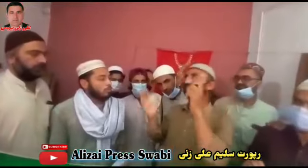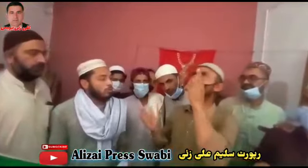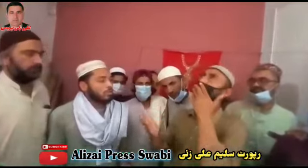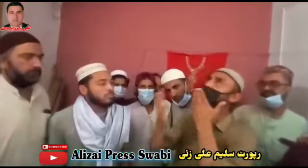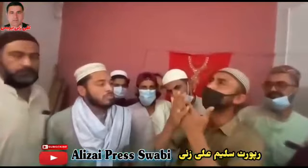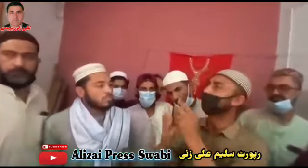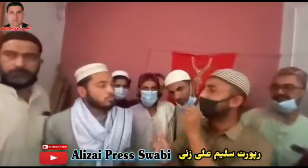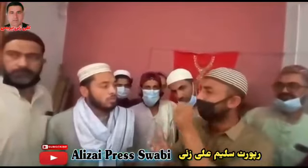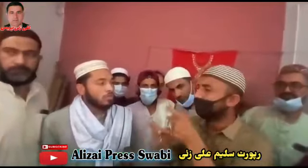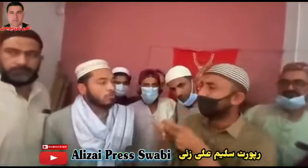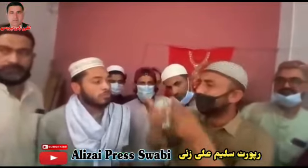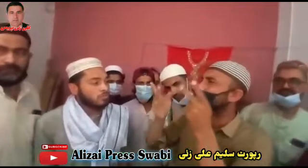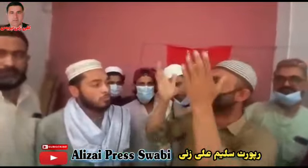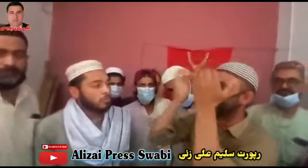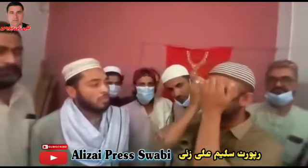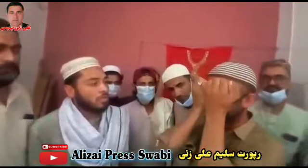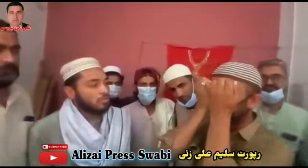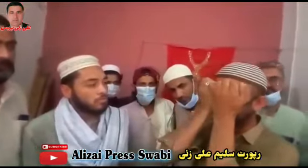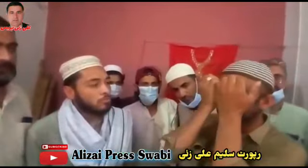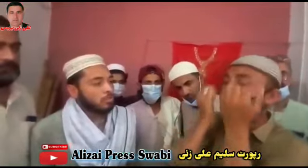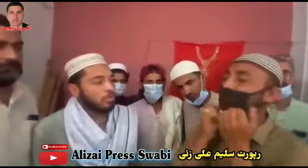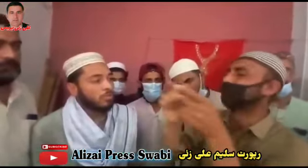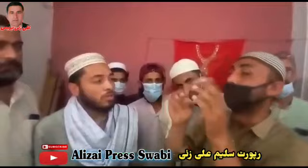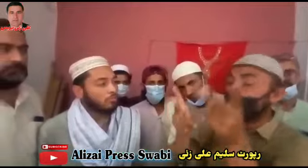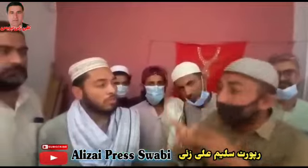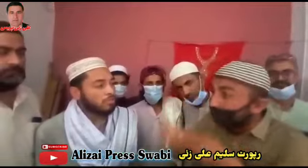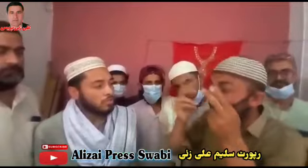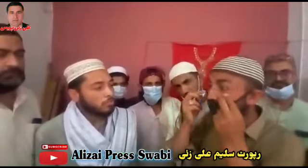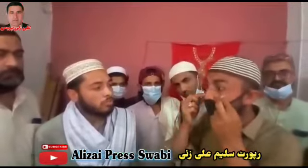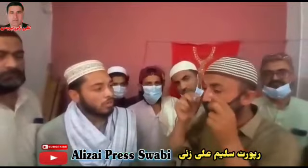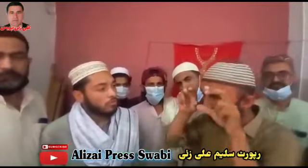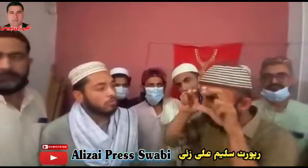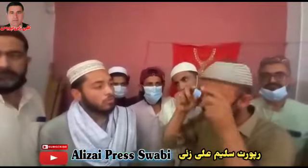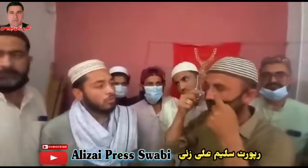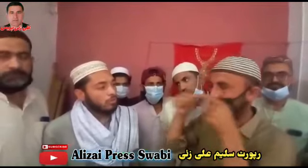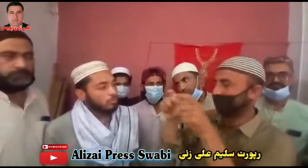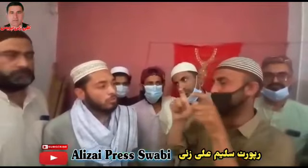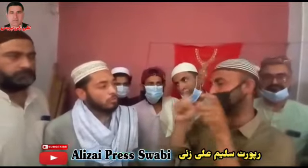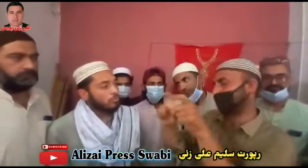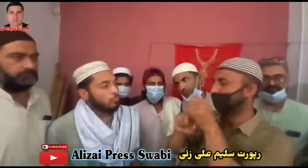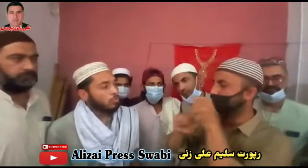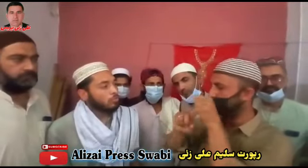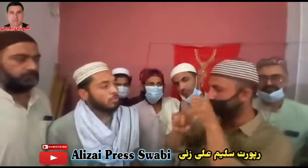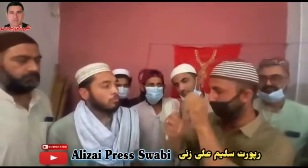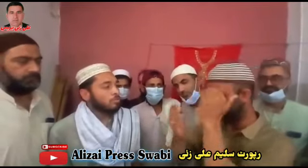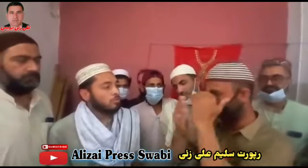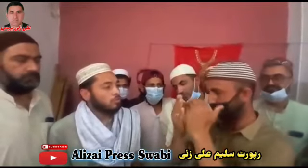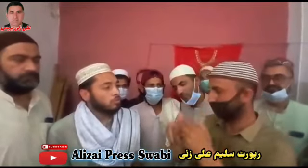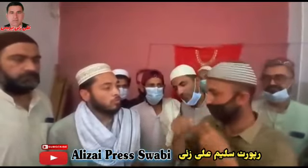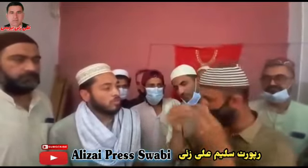او هغې نه بل بیا ستاسو شکریا ادا کوم چې تاسو دومره دلته راځئ. زموږ خپل دا قیمتي ټیم هم یا راکو وي، موږ ډېر خلکو بس تللي جو بس هغې